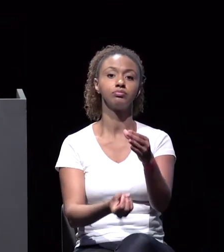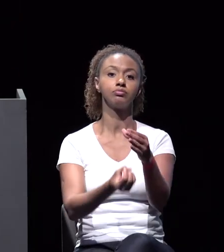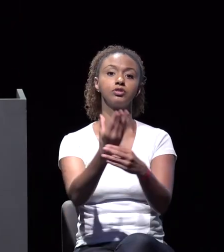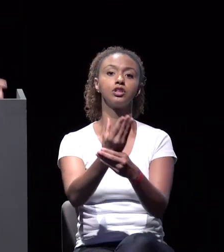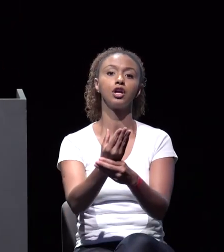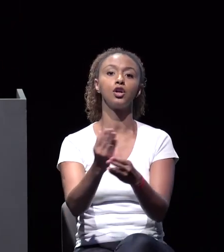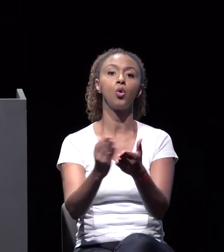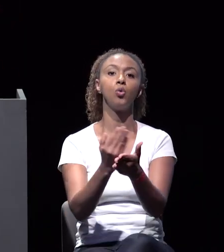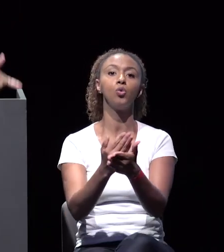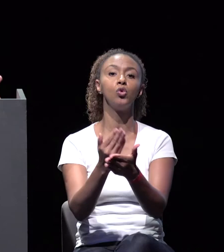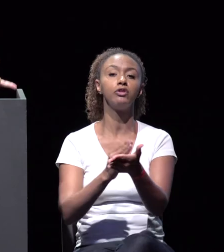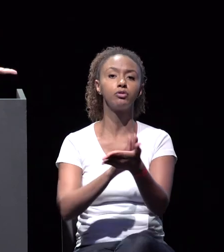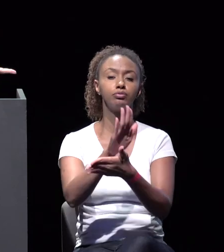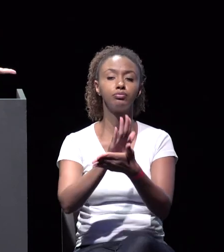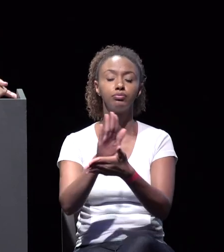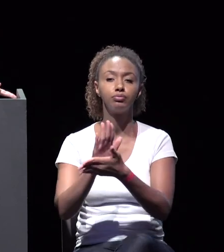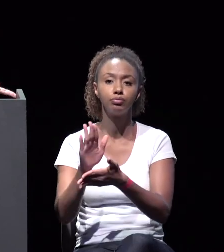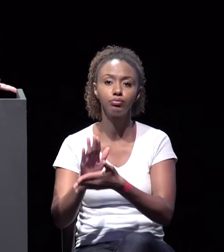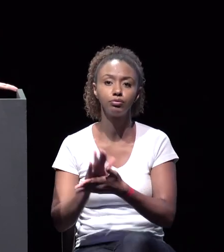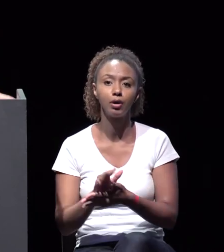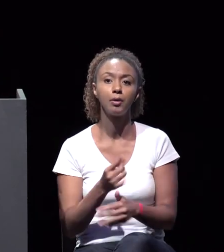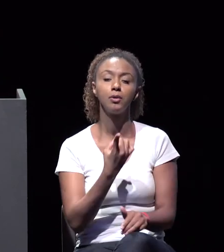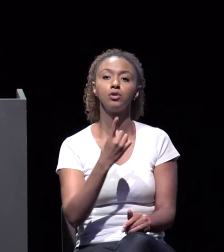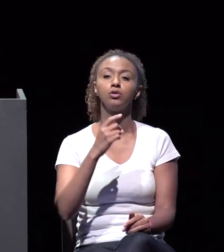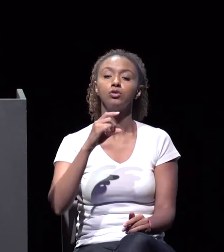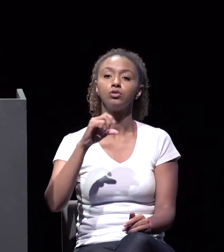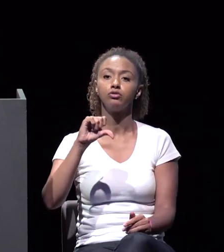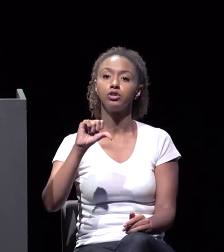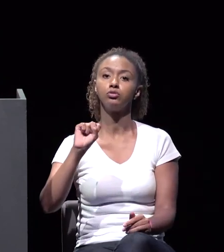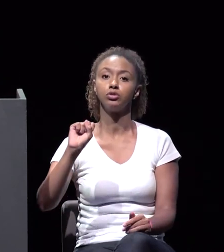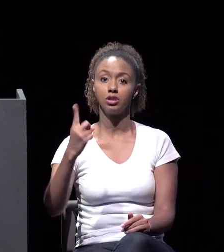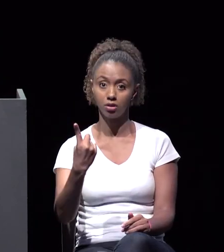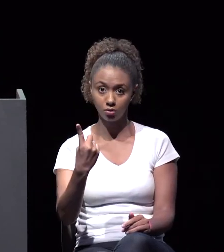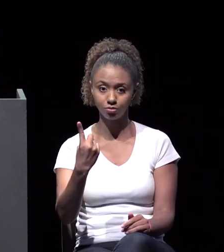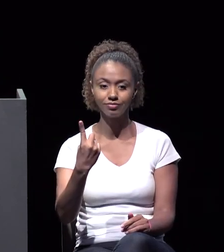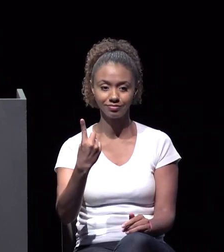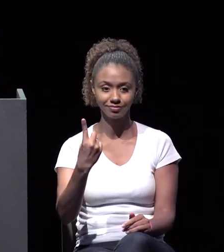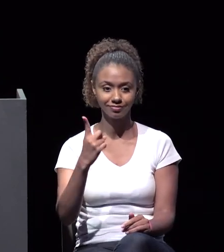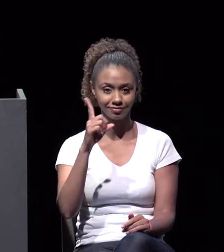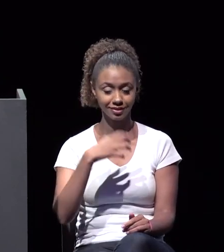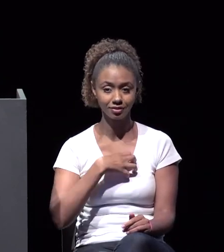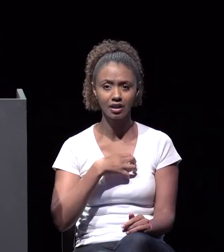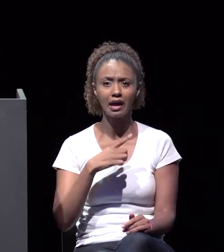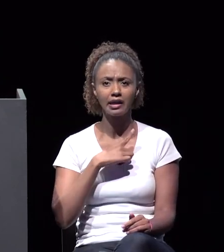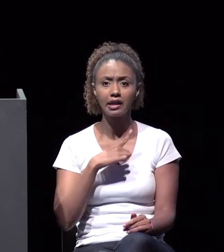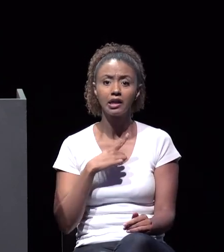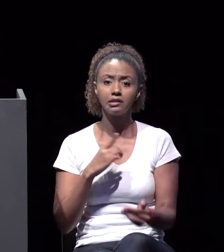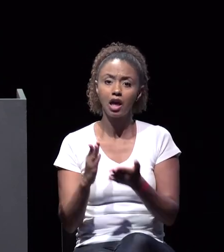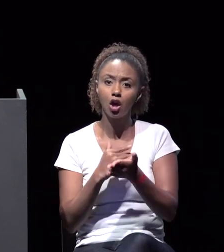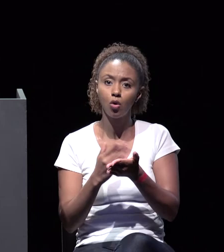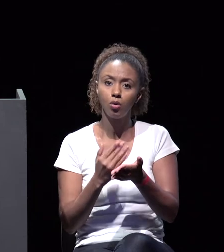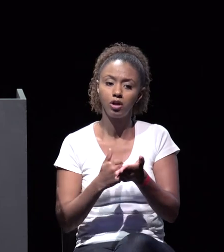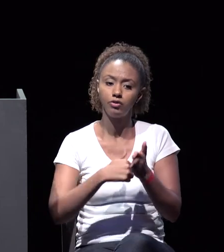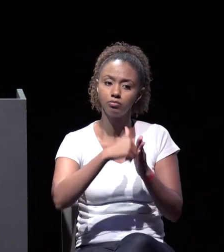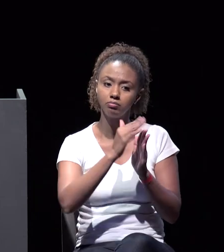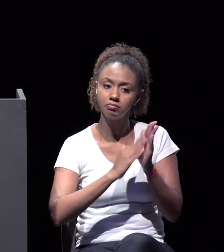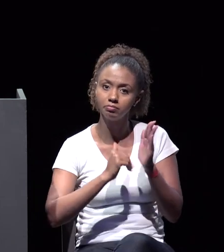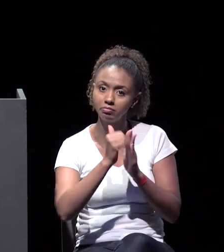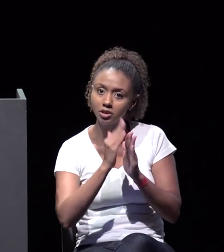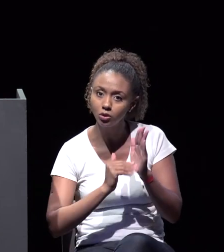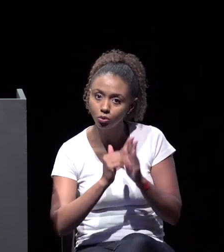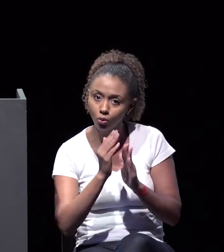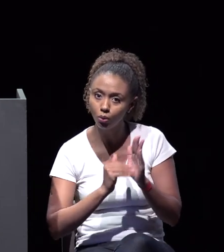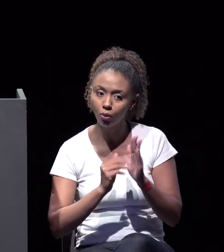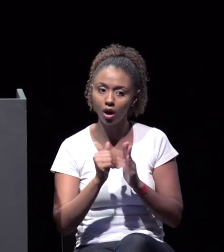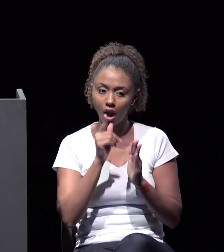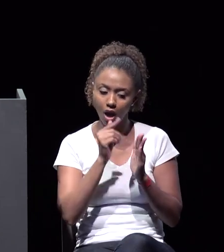década de 80 581 então eles são 128 aquarelas e ela vai esse